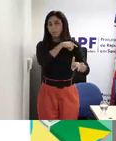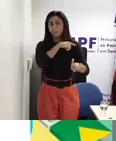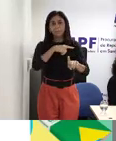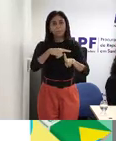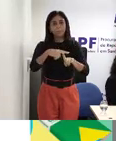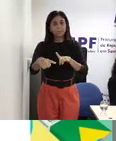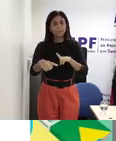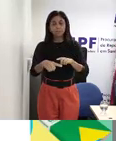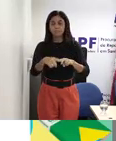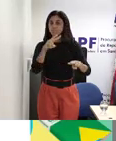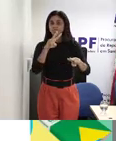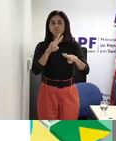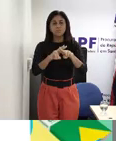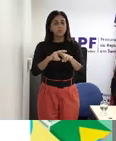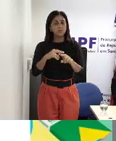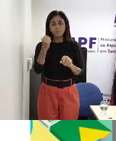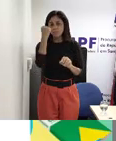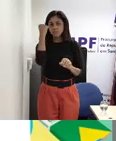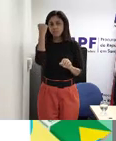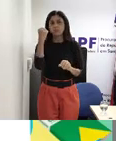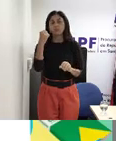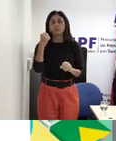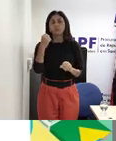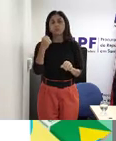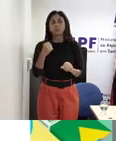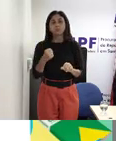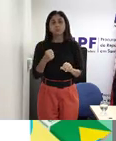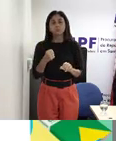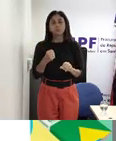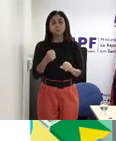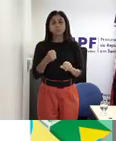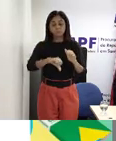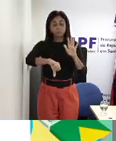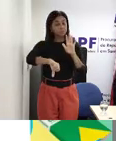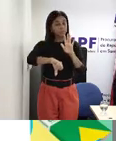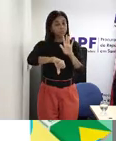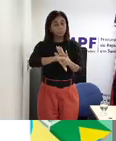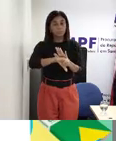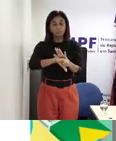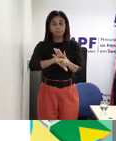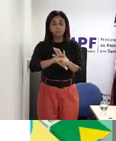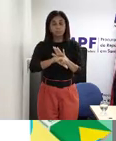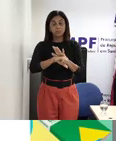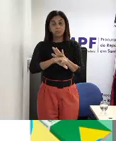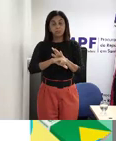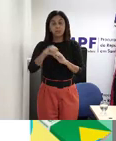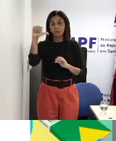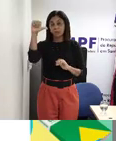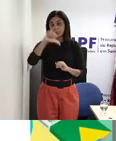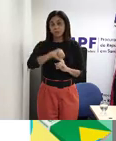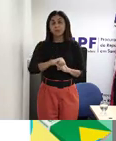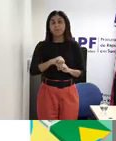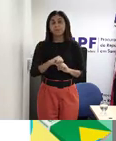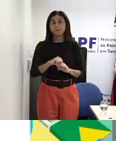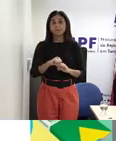Criança e do Adolescente ou seja isso é um mandamento criminal mandamento pro legislador ele fazer com que essa conduta